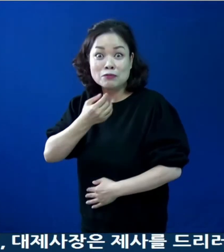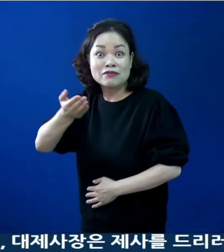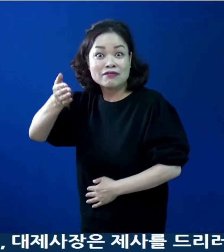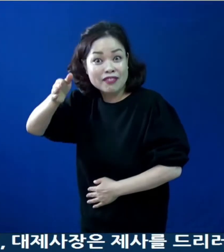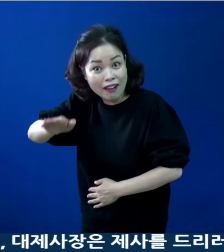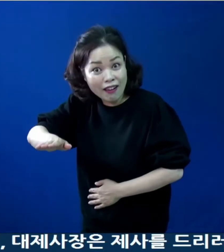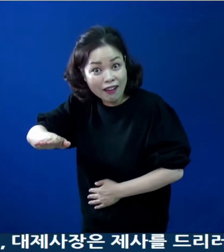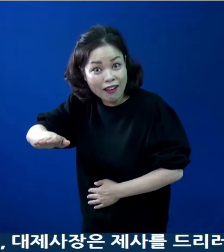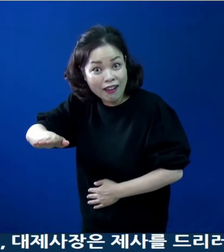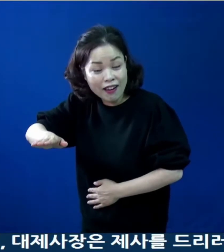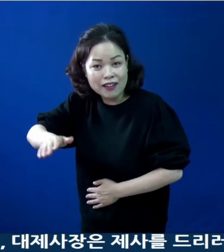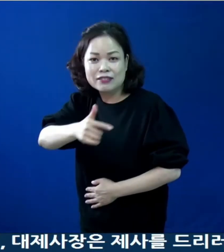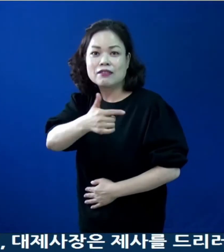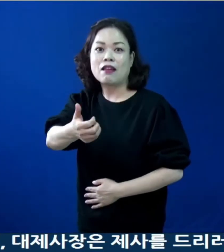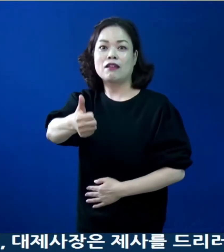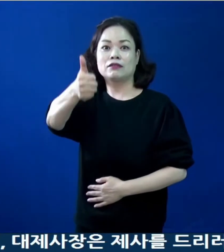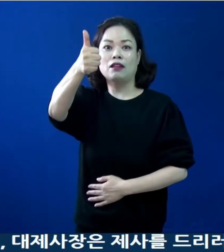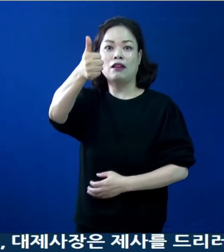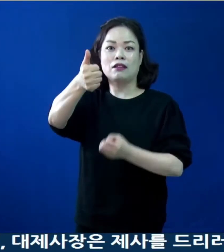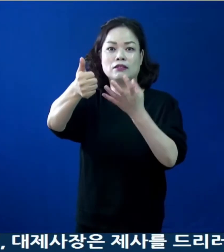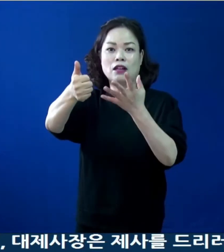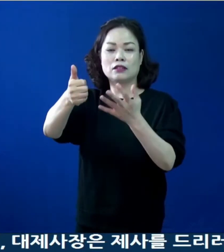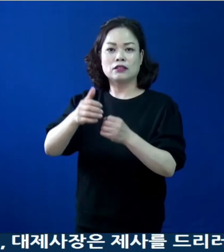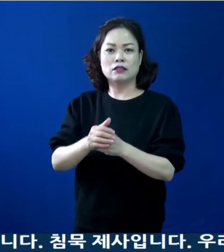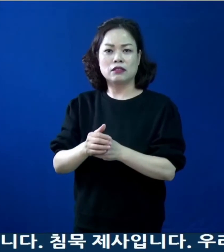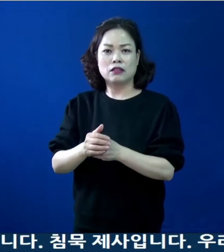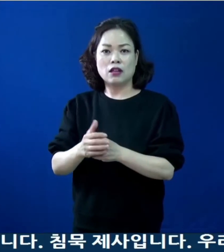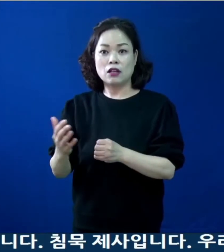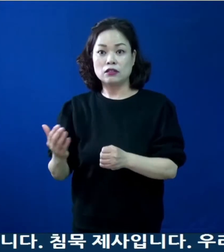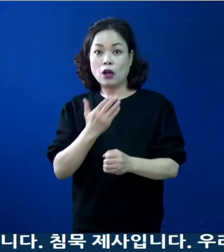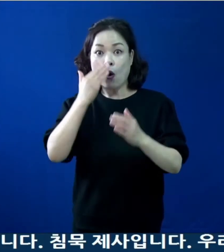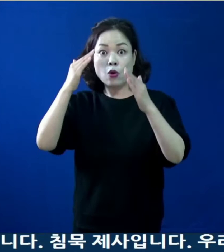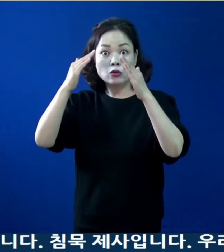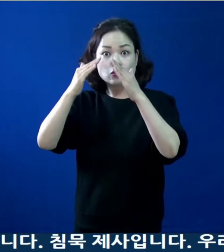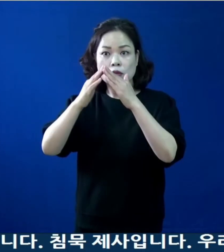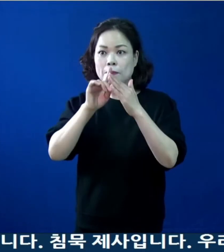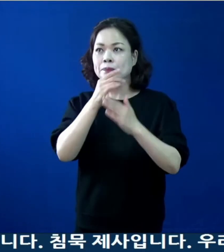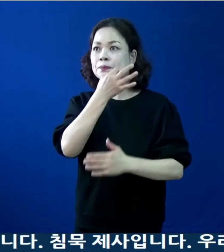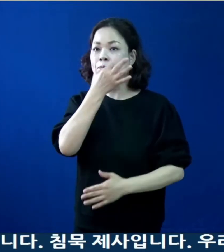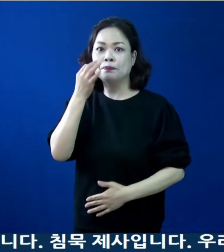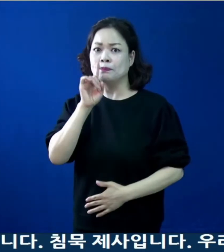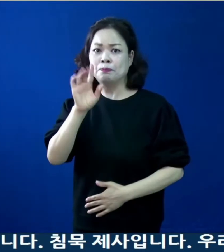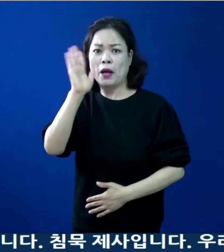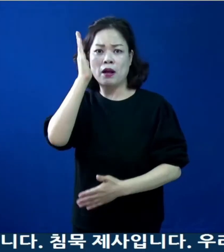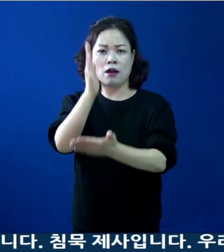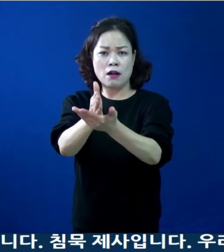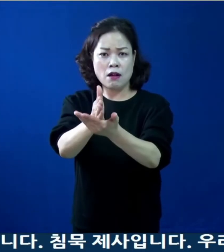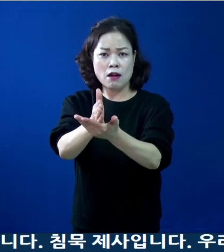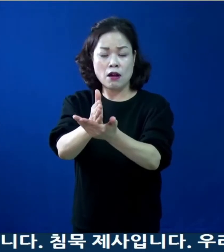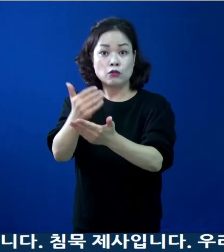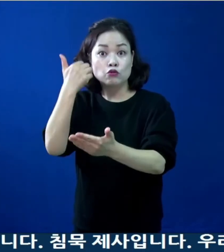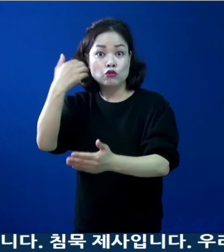한데 대제사장은 성소에서 한마디도 해서는 안 되는 거예요. 그러면 누가 말하느냐?